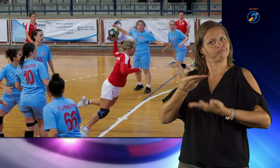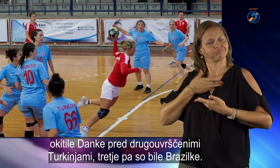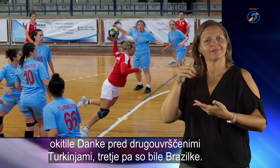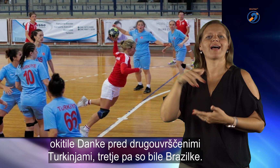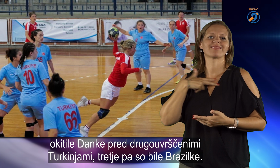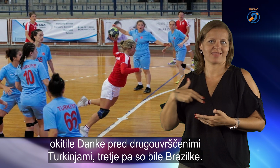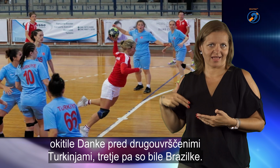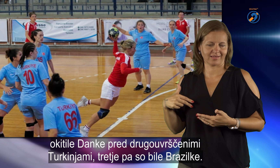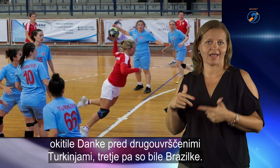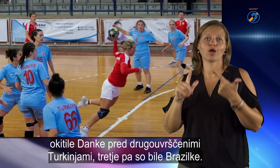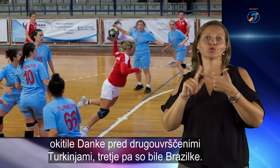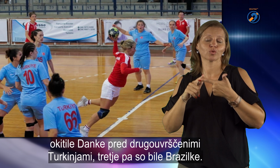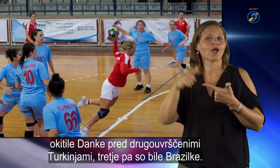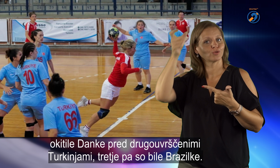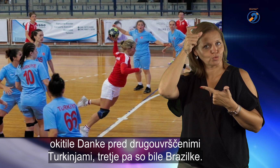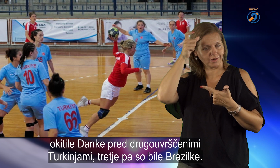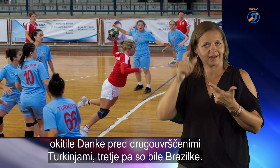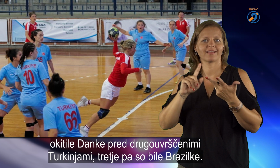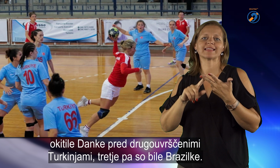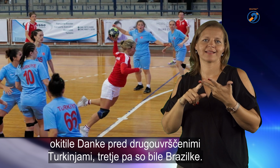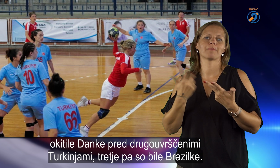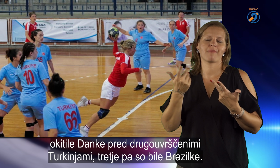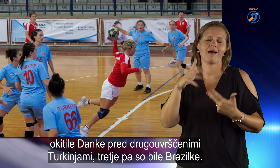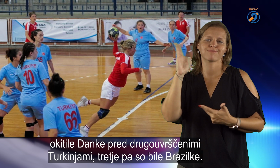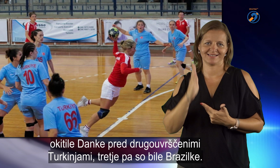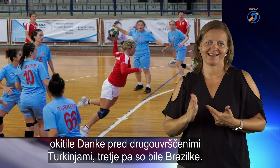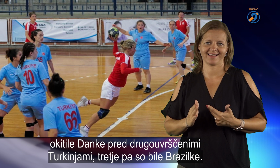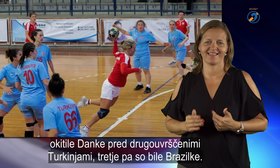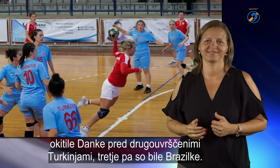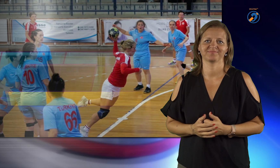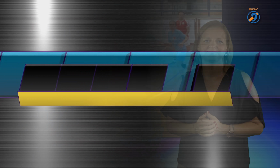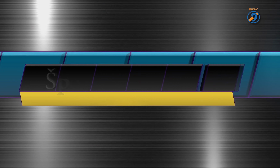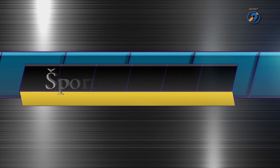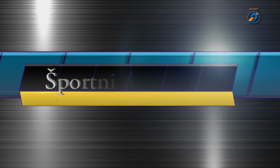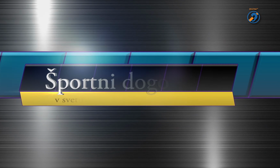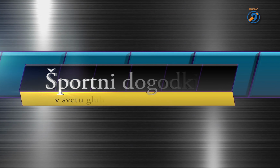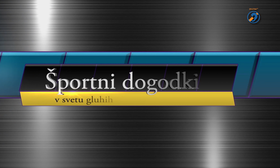pred drugovrščenimi Turkinjami, tretje pa so bile Brazilke.